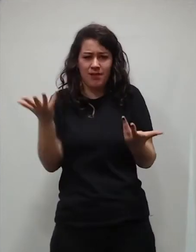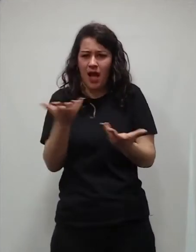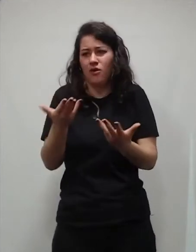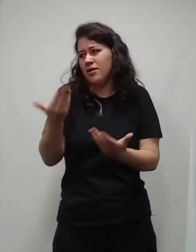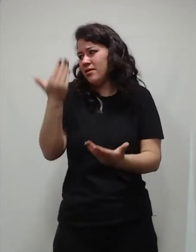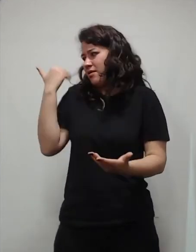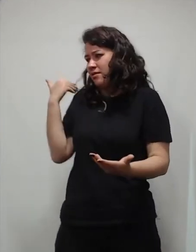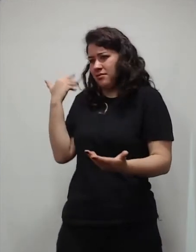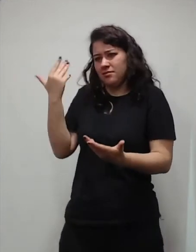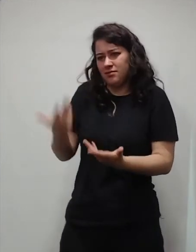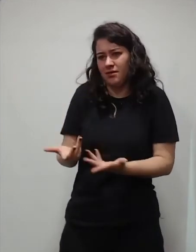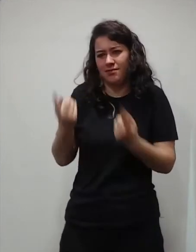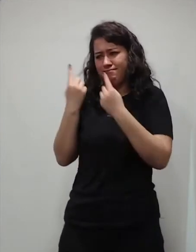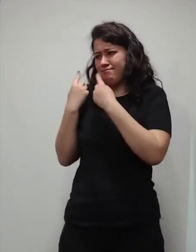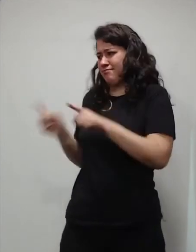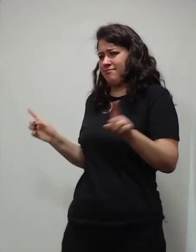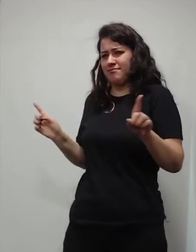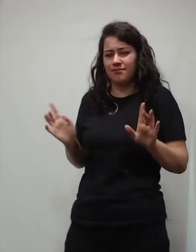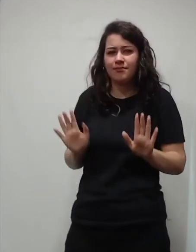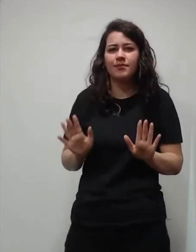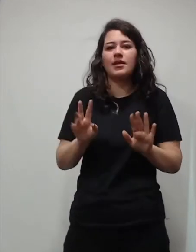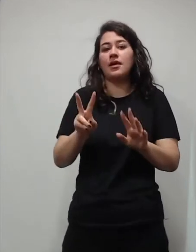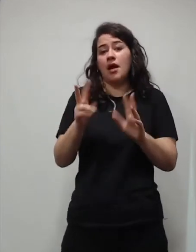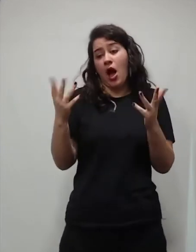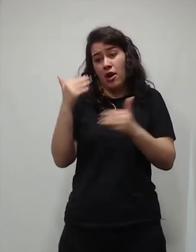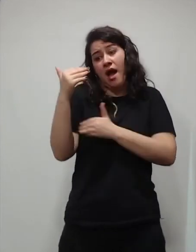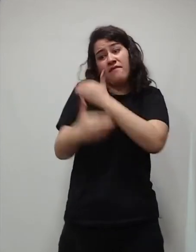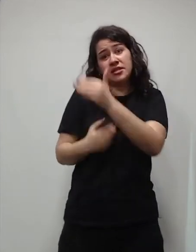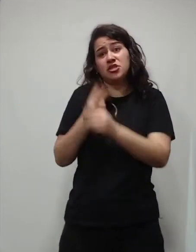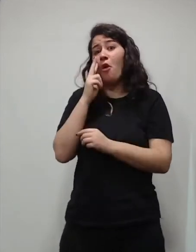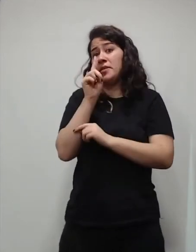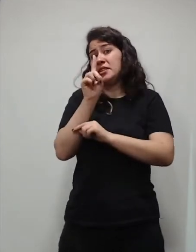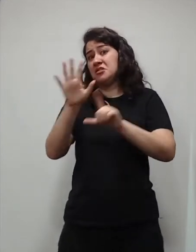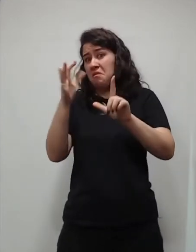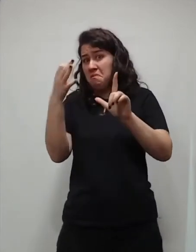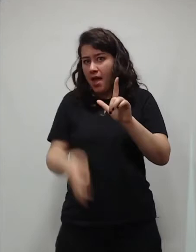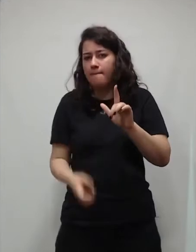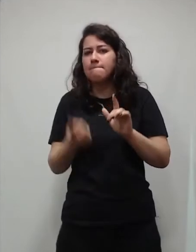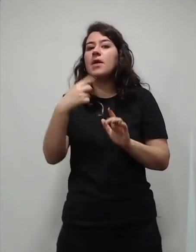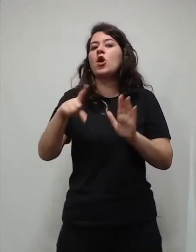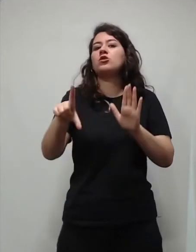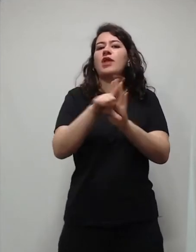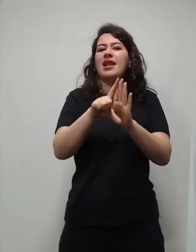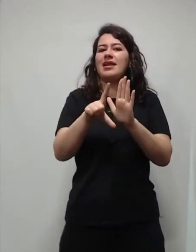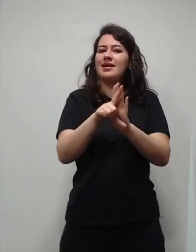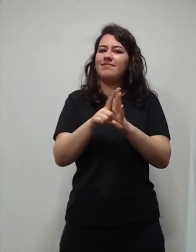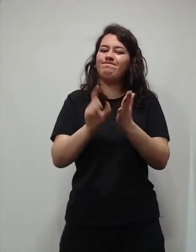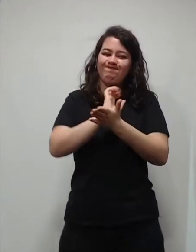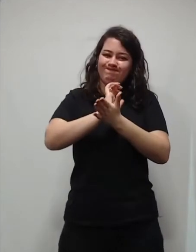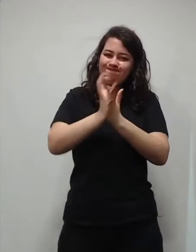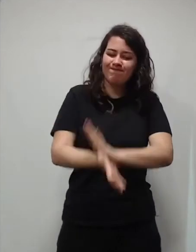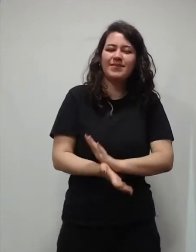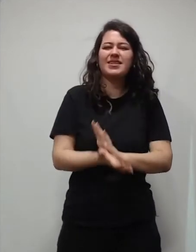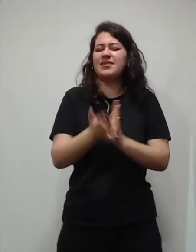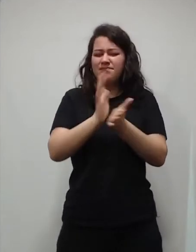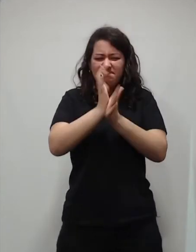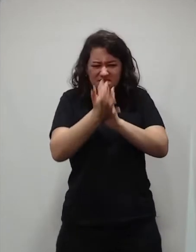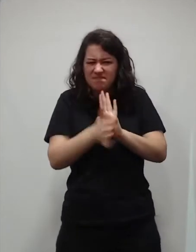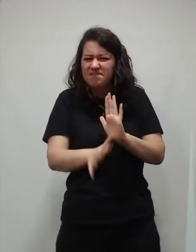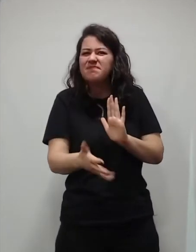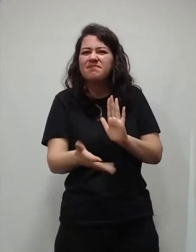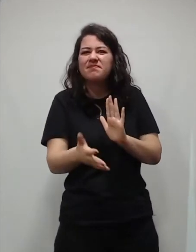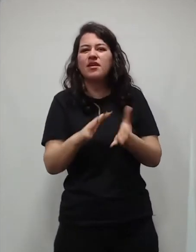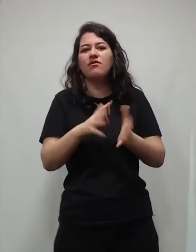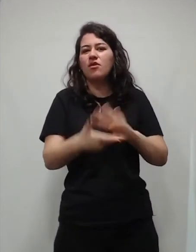y somos ahora, ¿está bien? Es un gran avance, sin embargo es una ley que se agota justamente